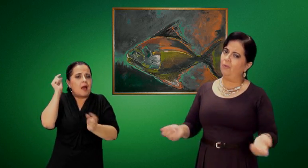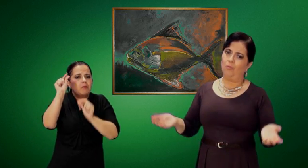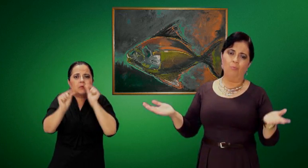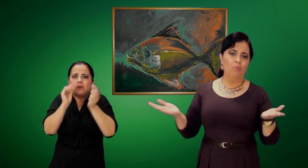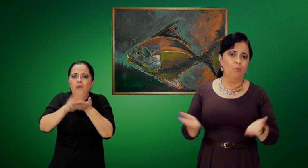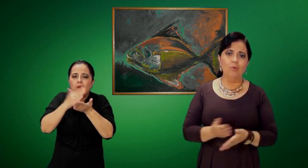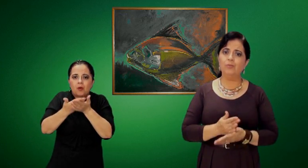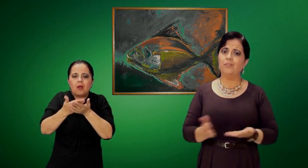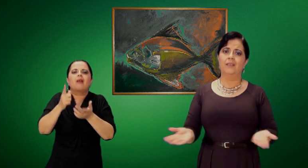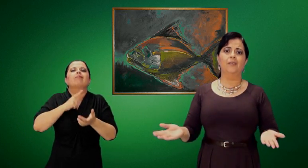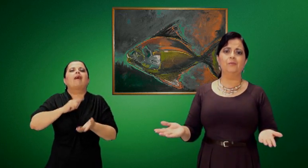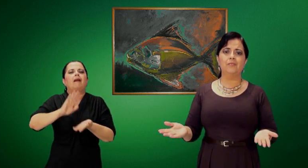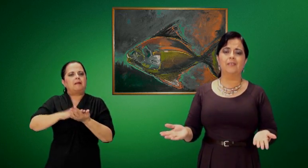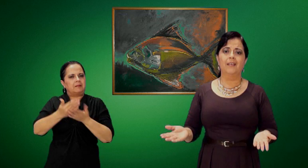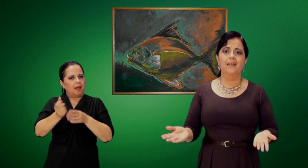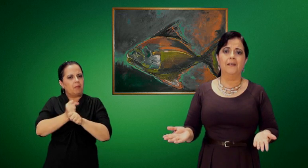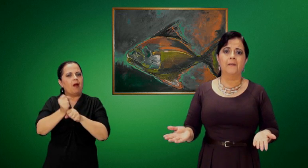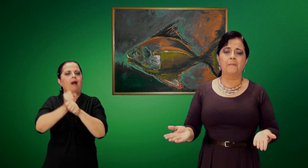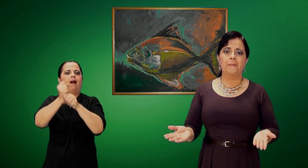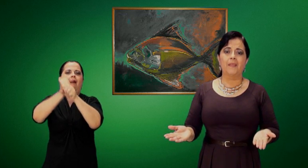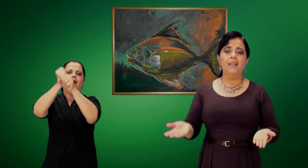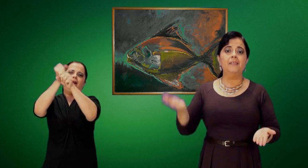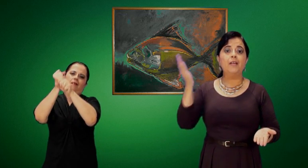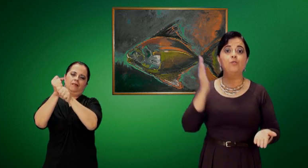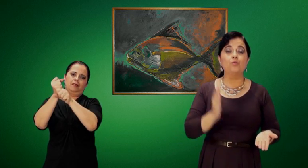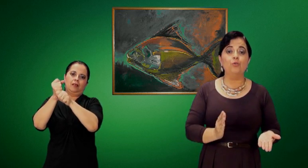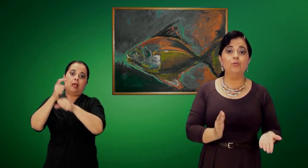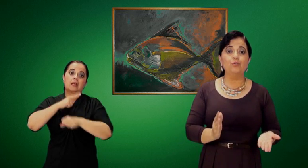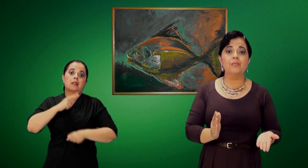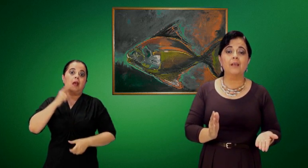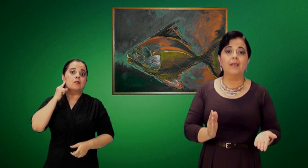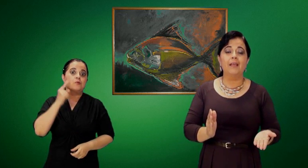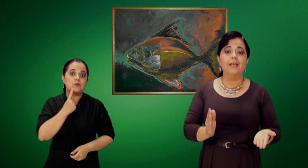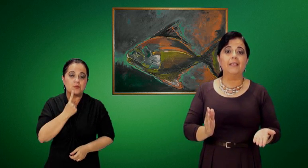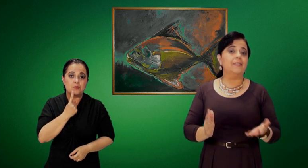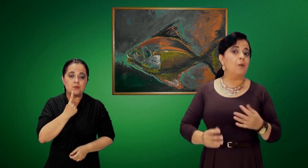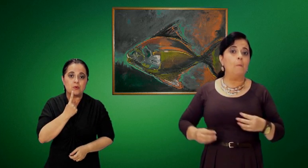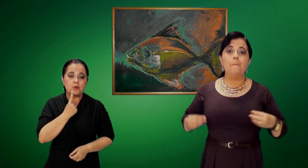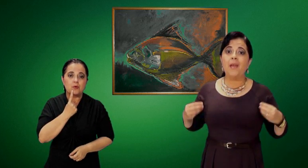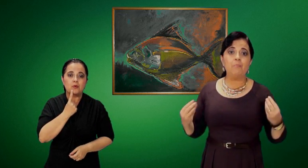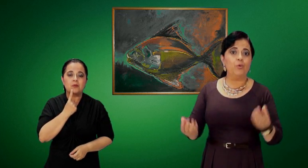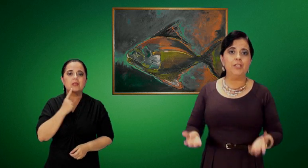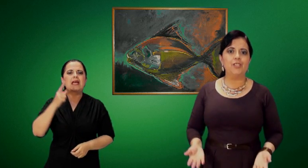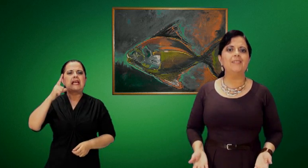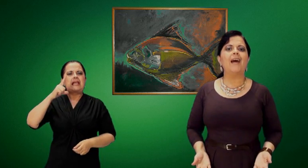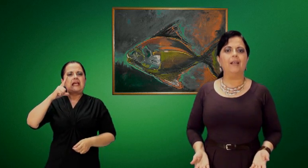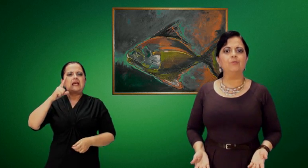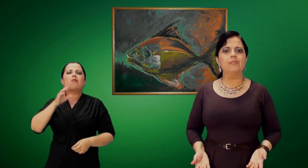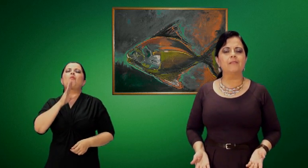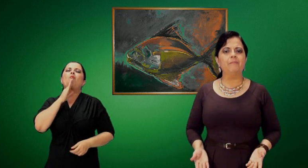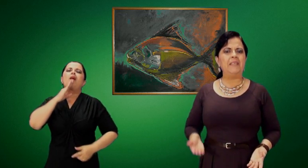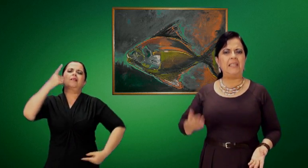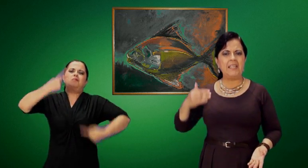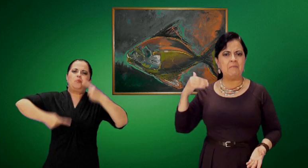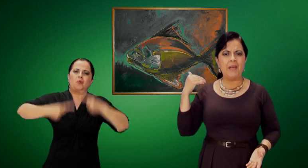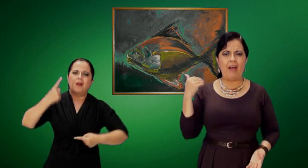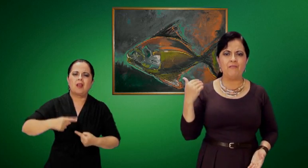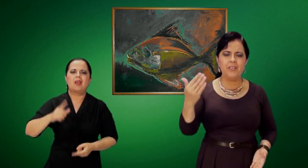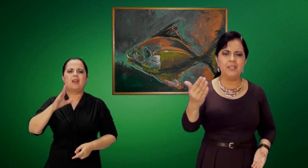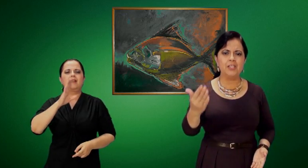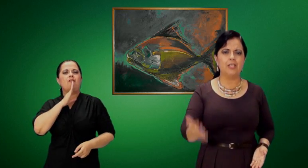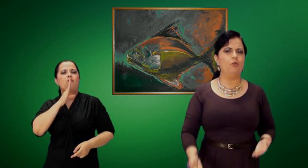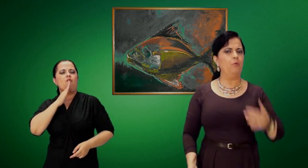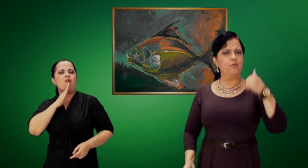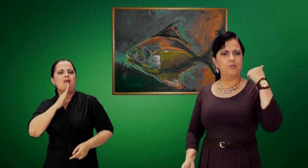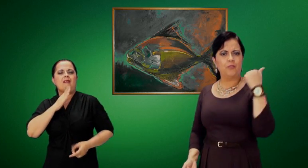já estão com muitos anos, e tem surdos que são bem politizados entendem bem